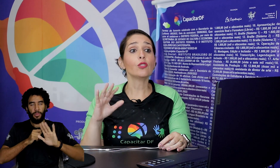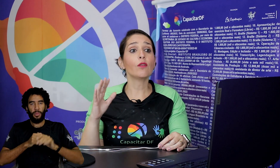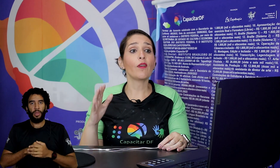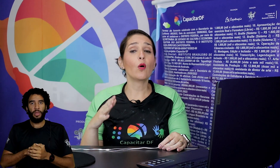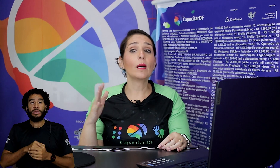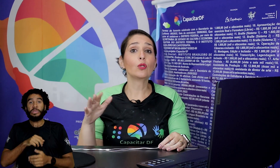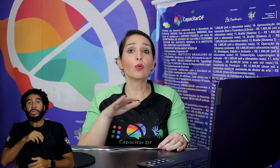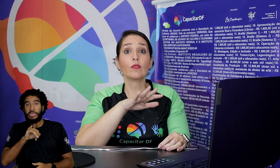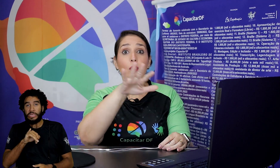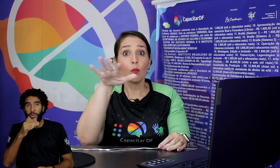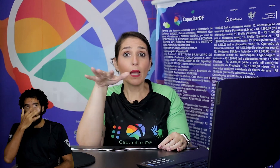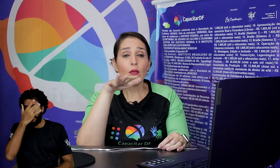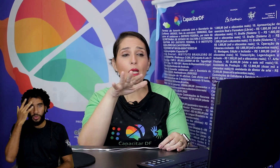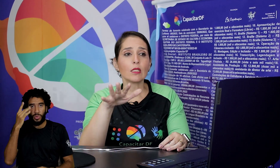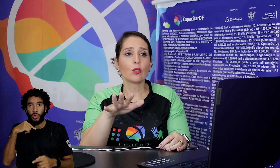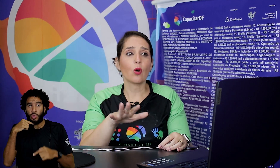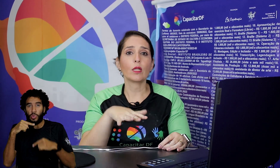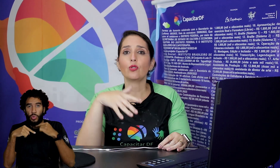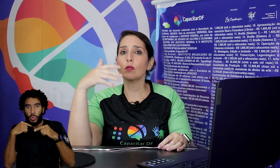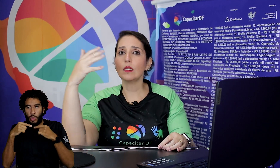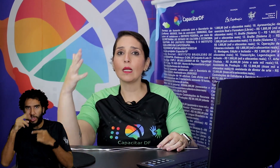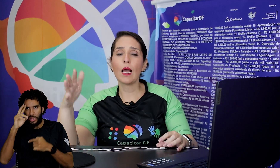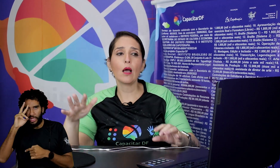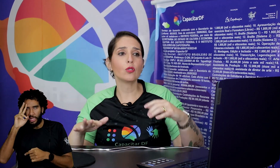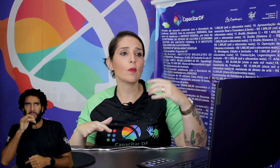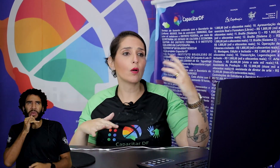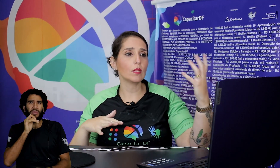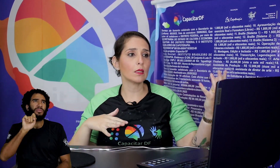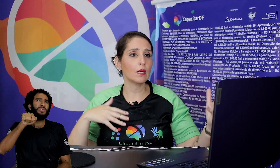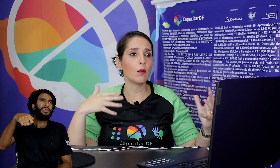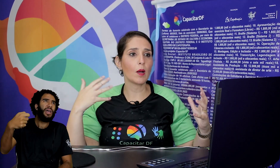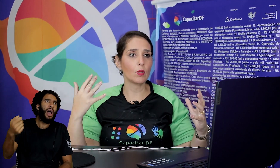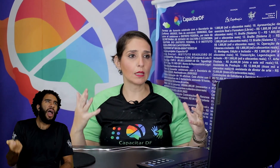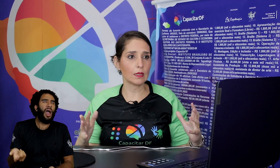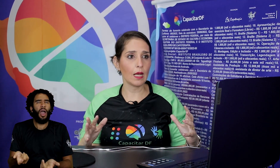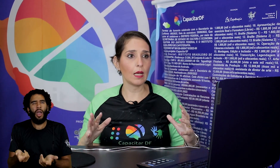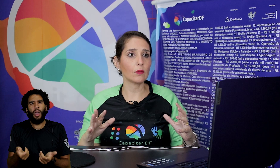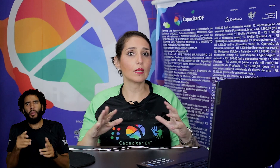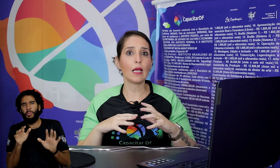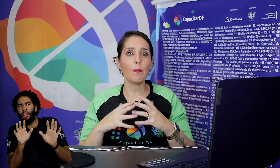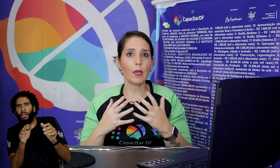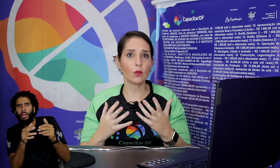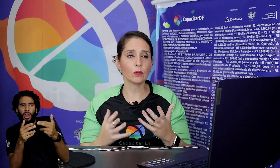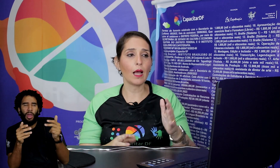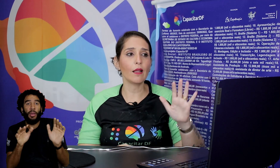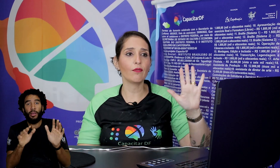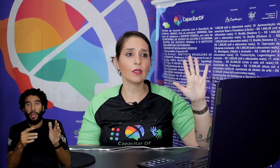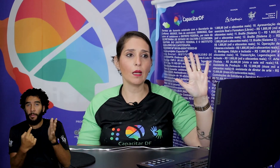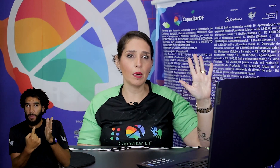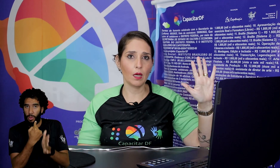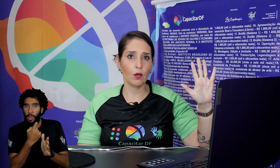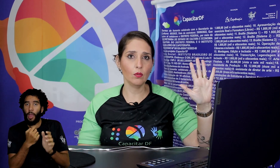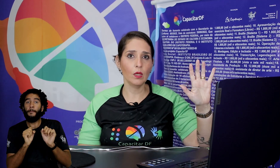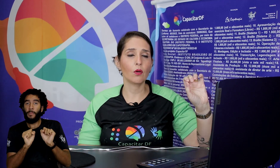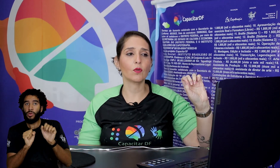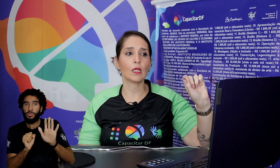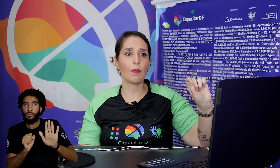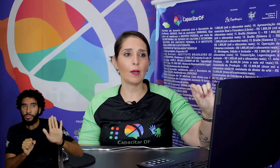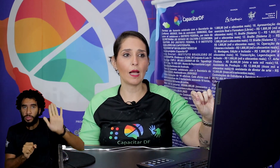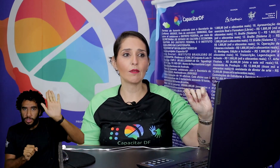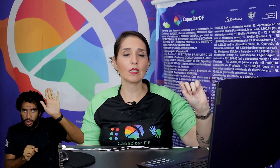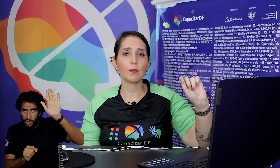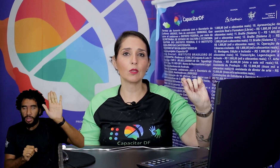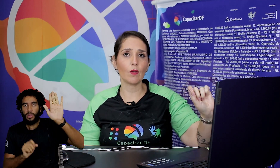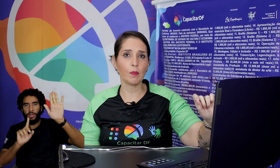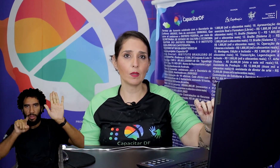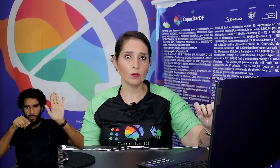Quem tiver uma dúvida no meio da história, de um sinal, de uma coisa assim, uma coisa assado, quiser perguntar, levanta a mão, eu vou dar a